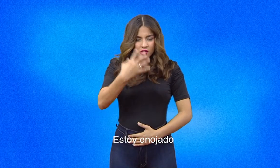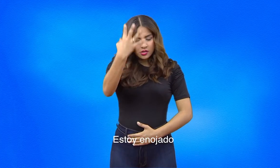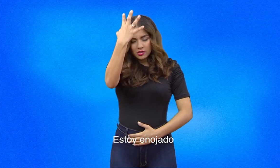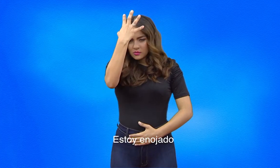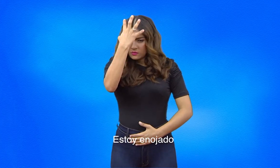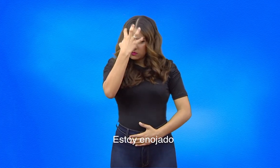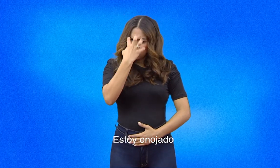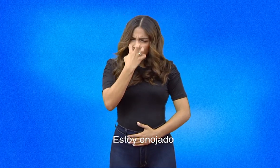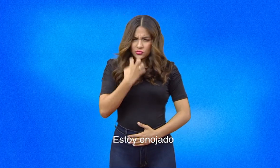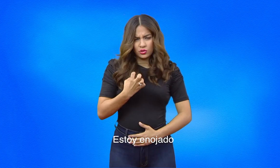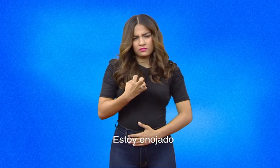Estoy enojado.